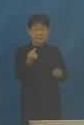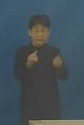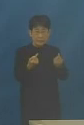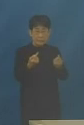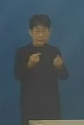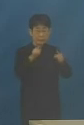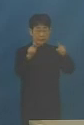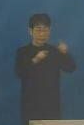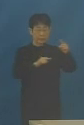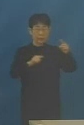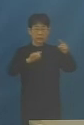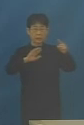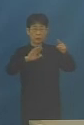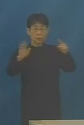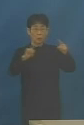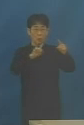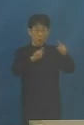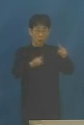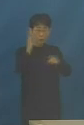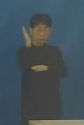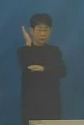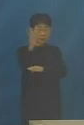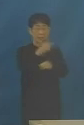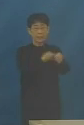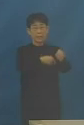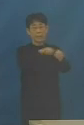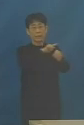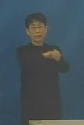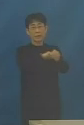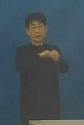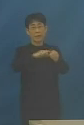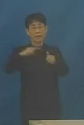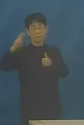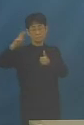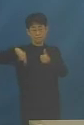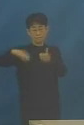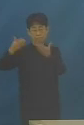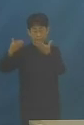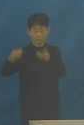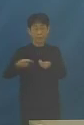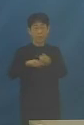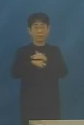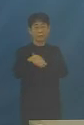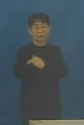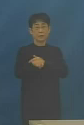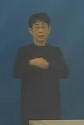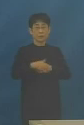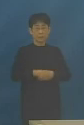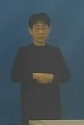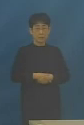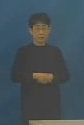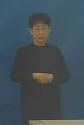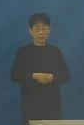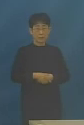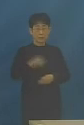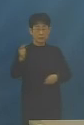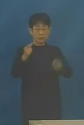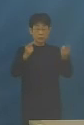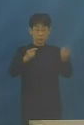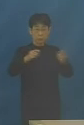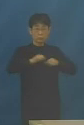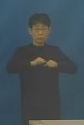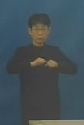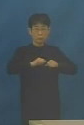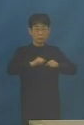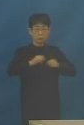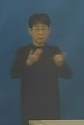を受けたそういう意味合いは非常に強いものだ脳と思いますんまあ中3秋冬は261